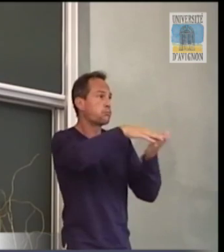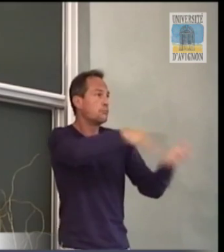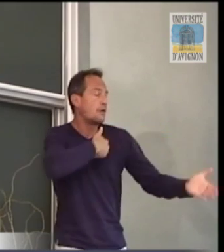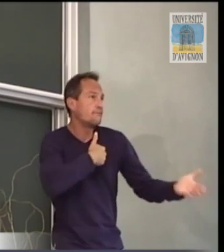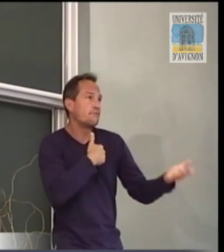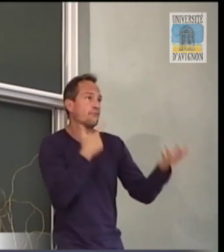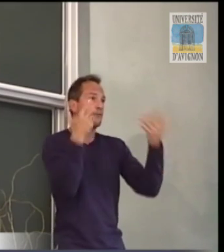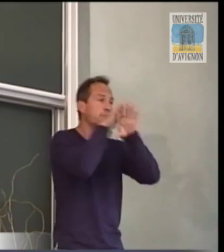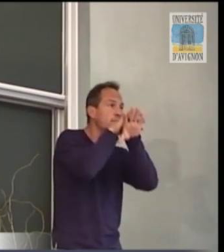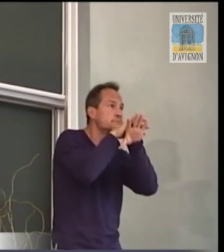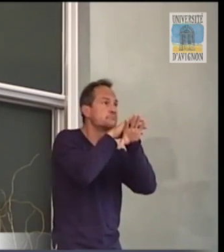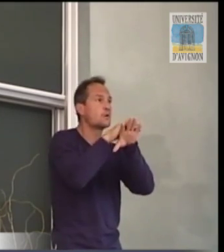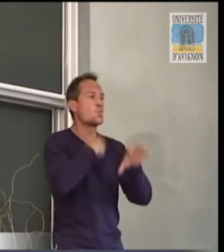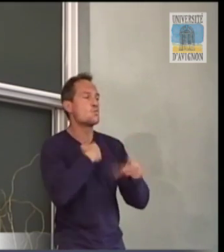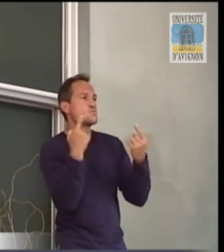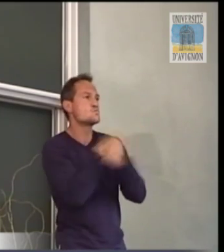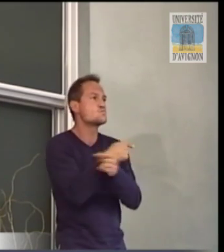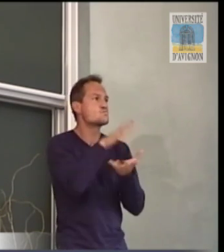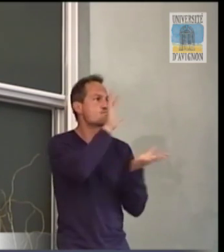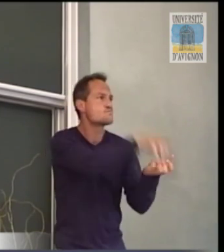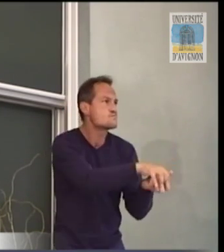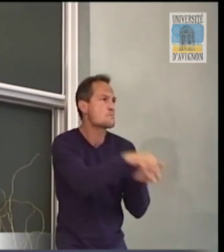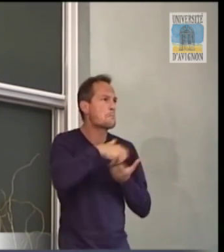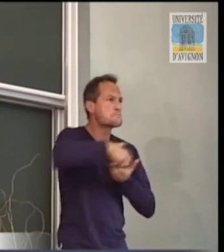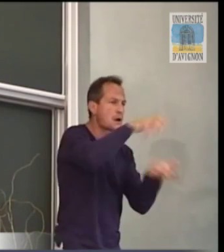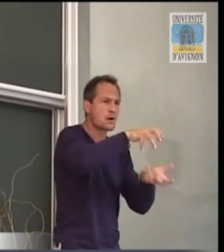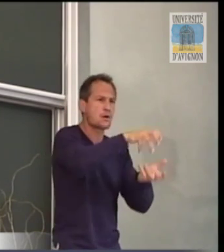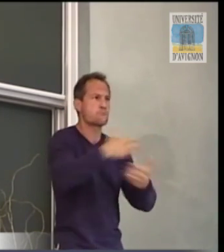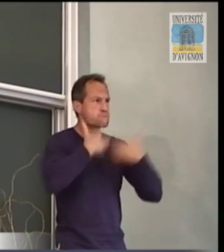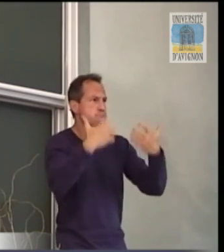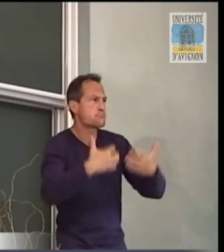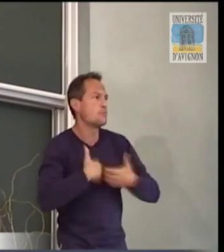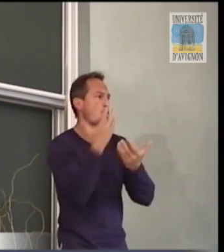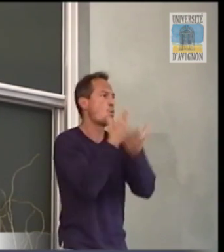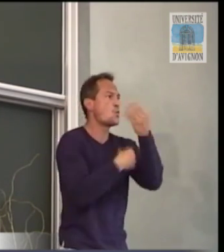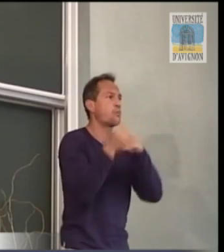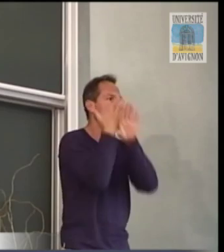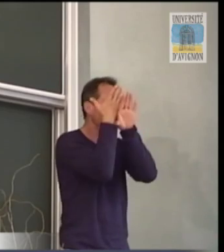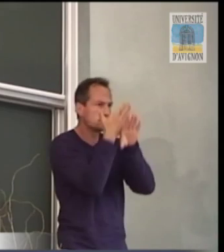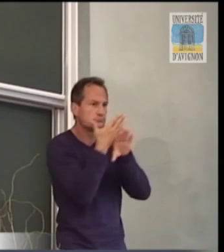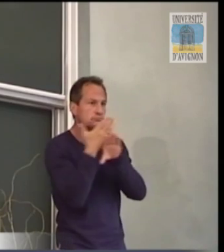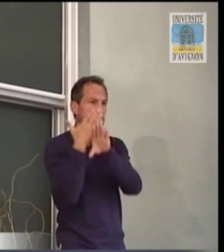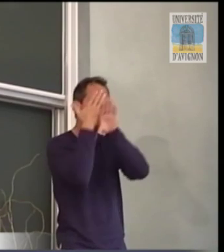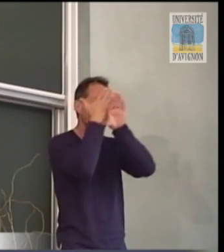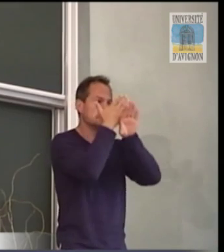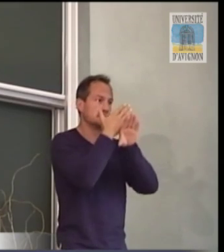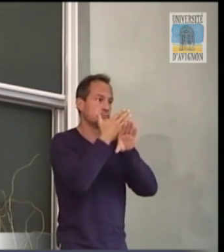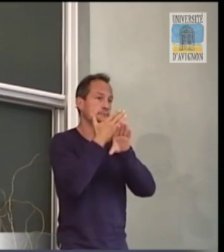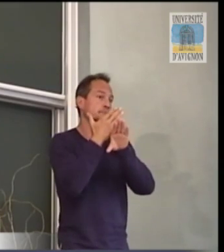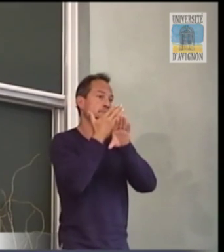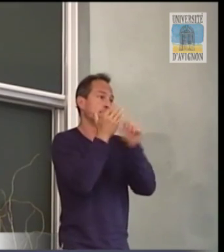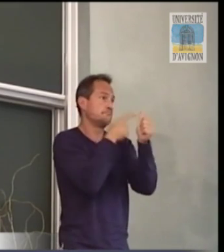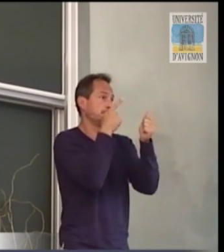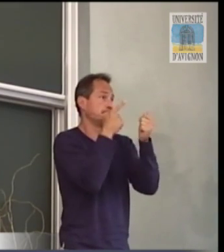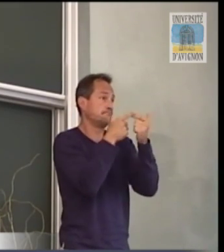plus fort, qui fait qu'on mord plus fort, qui fait qu'on se cache plus. Voilà. Vous voyez, c'est tout